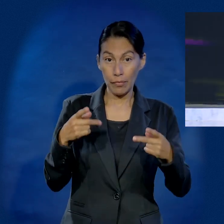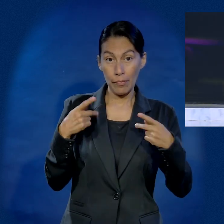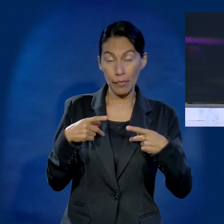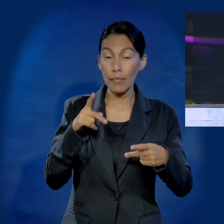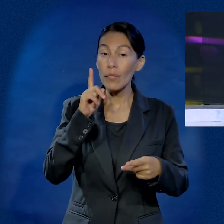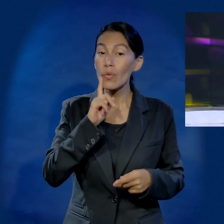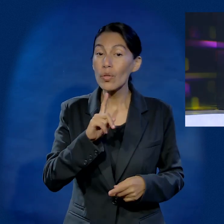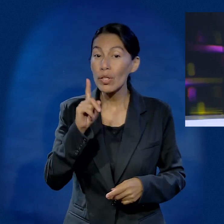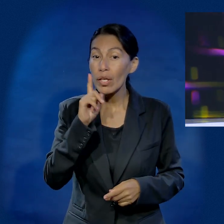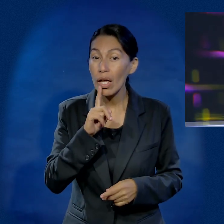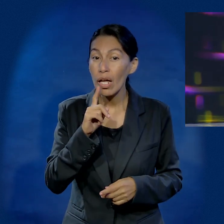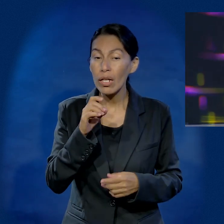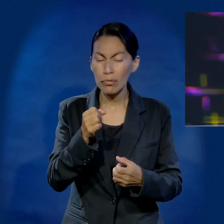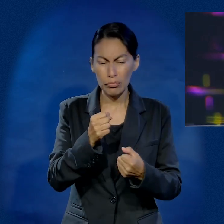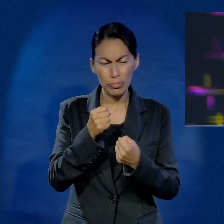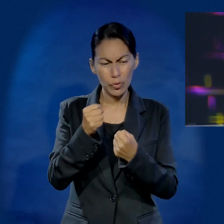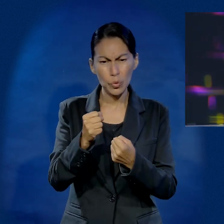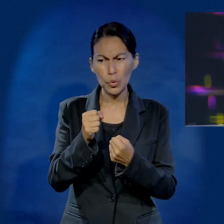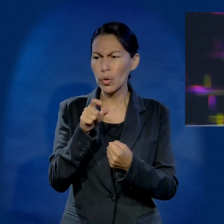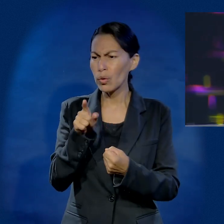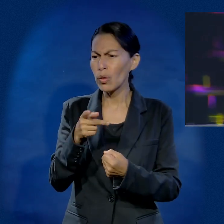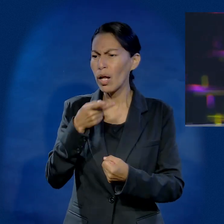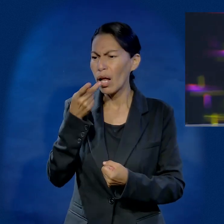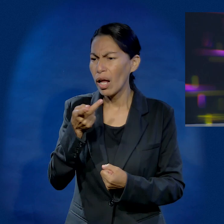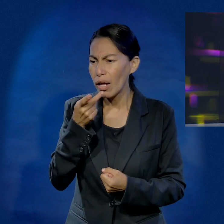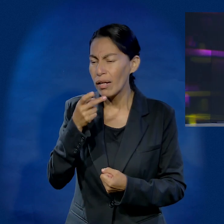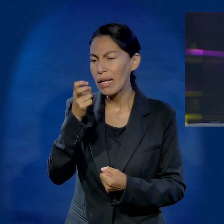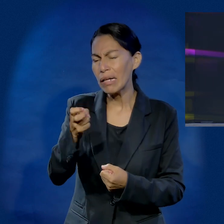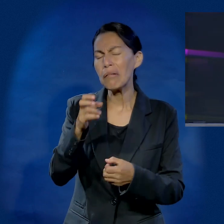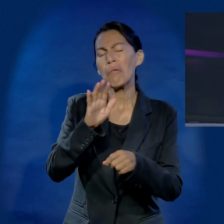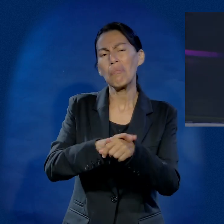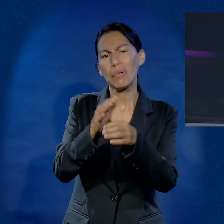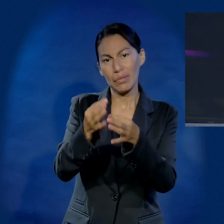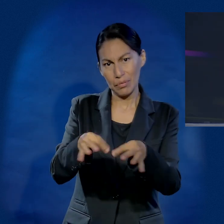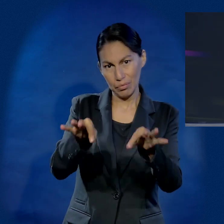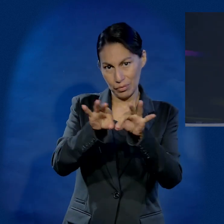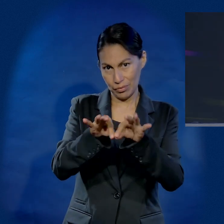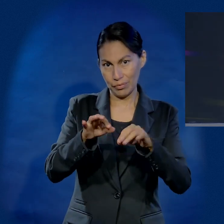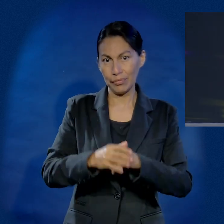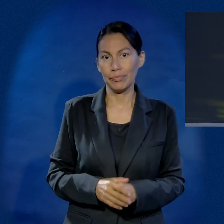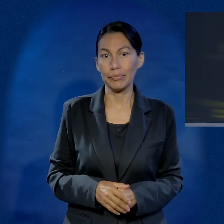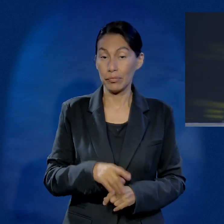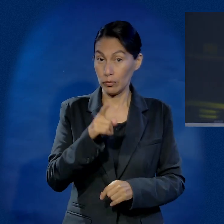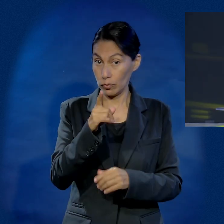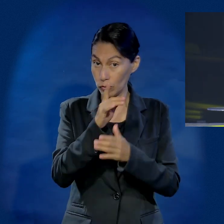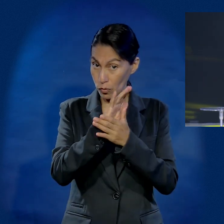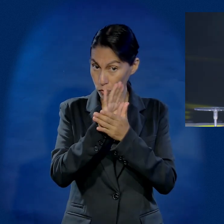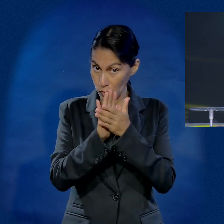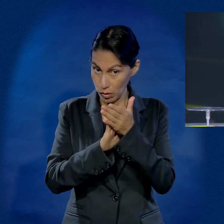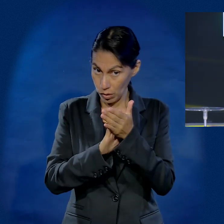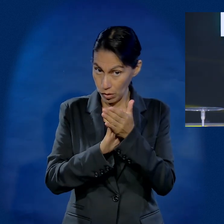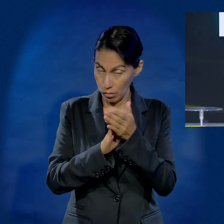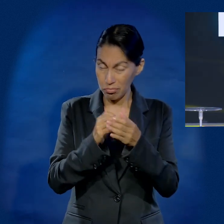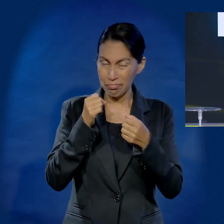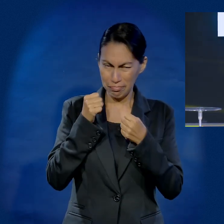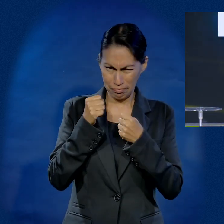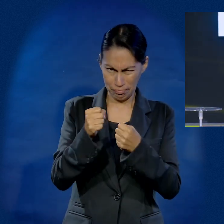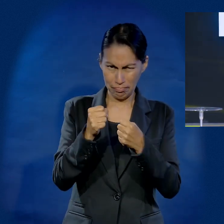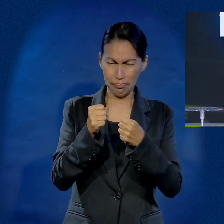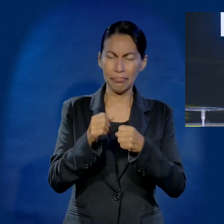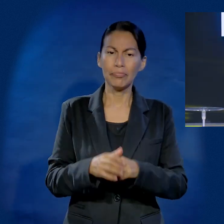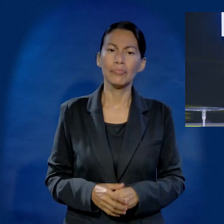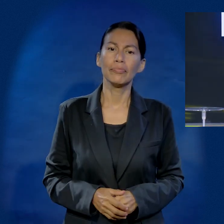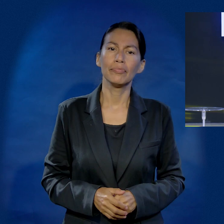más impresionadas por la seguridad y la forma en que tú les hablas. Sé humilde, pero